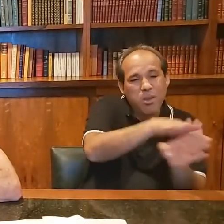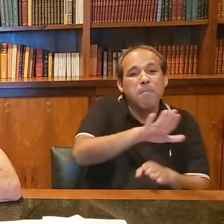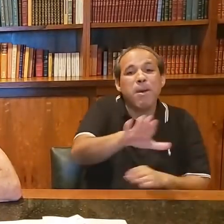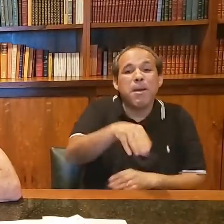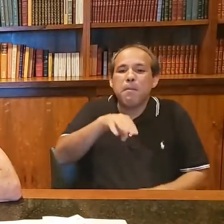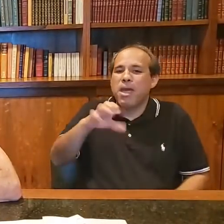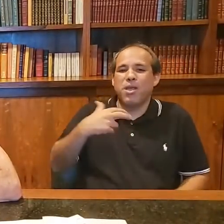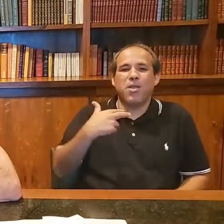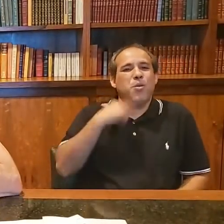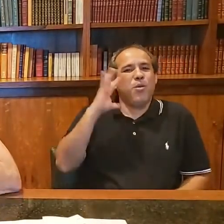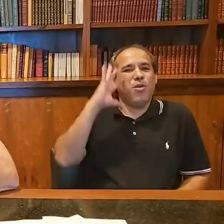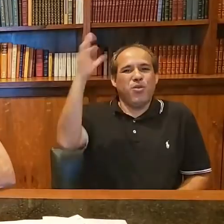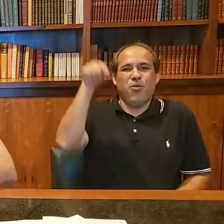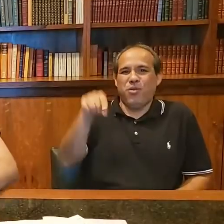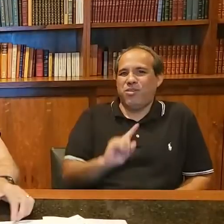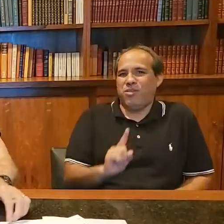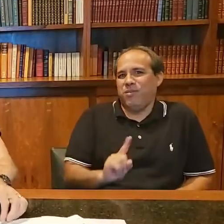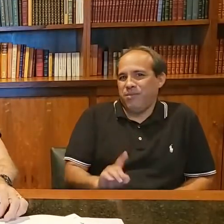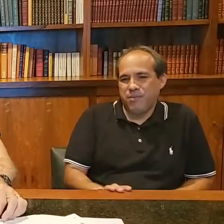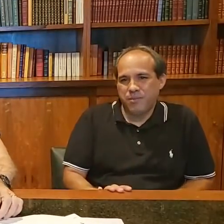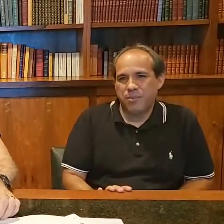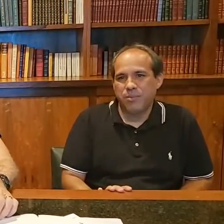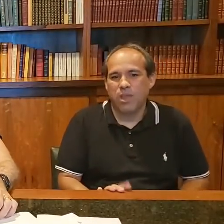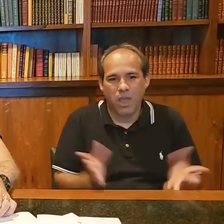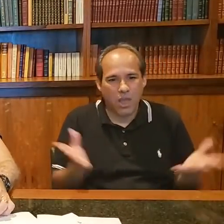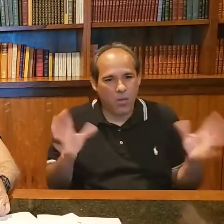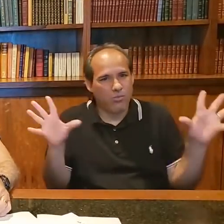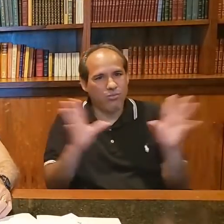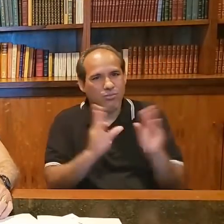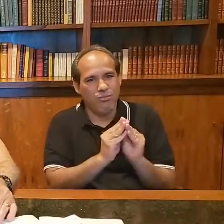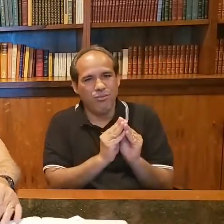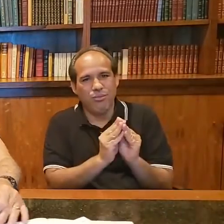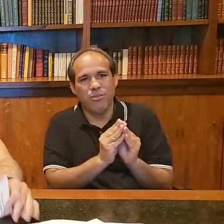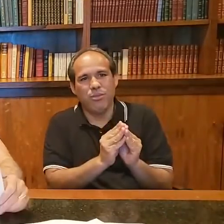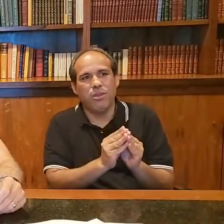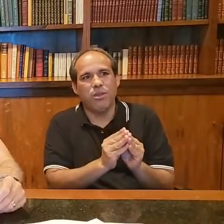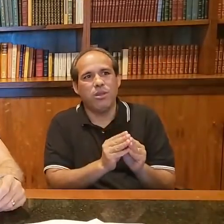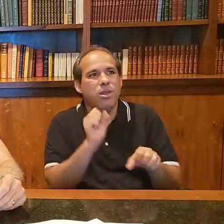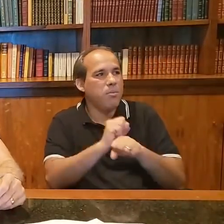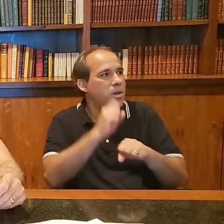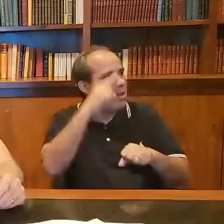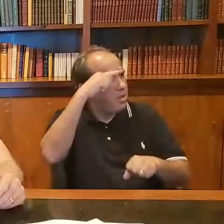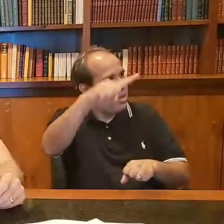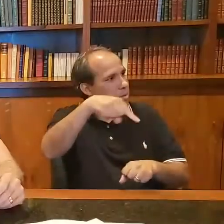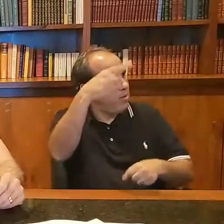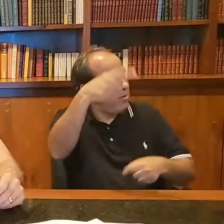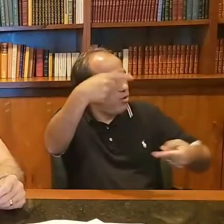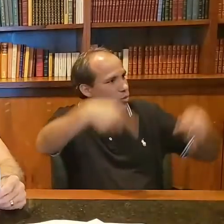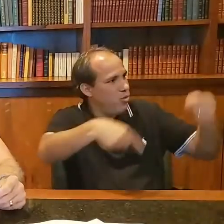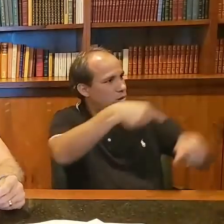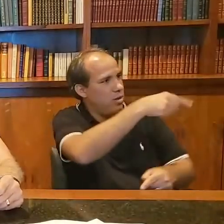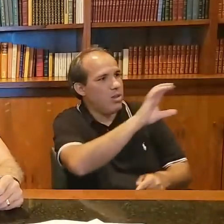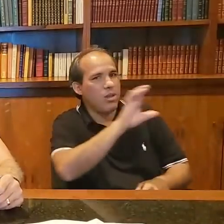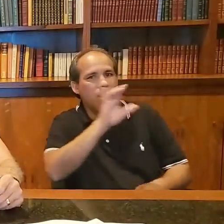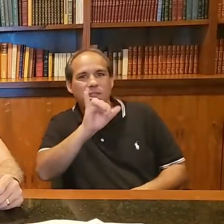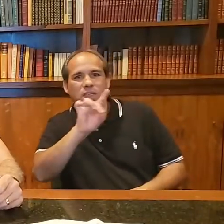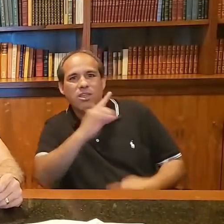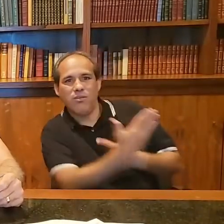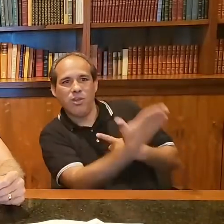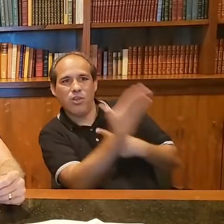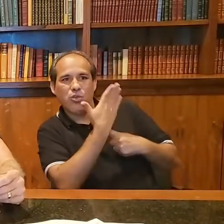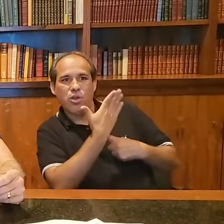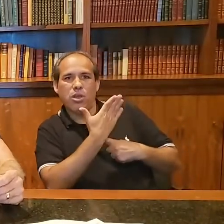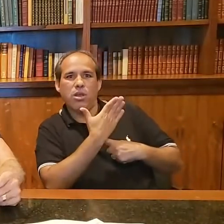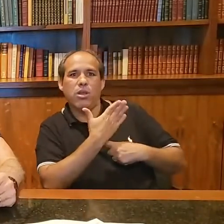poder de decisão. Indo para o encerramento aqui, espero debater a semana que vem, o Cid vai me ajudar. A